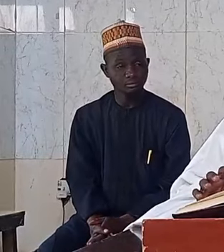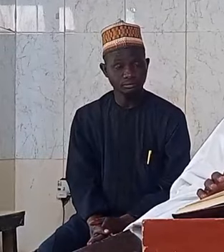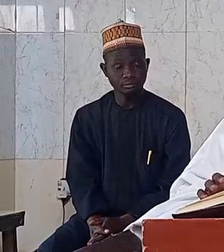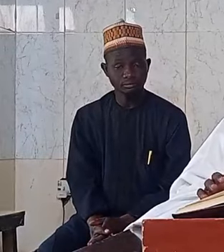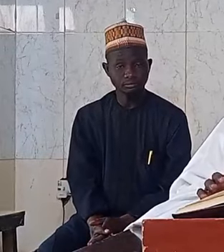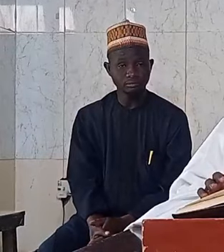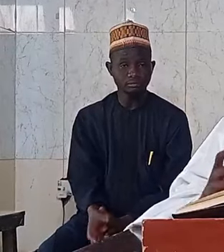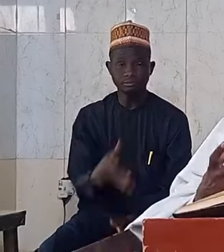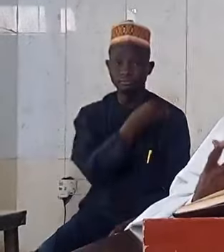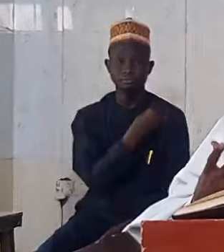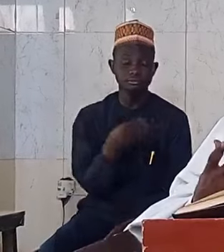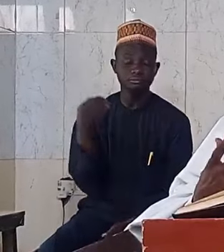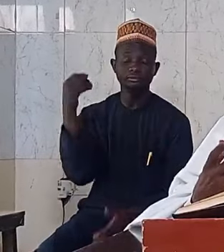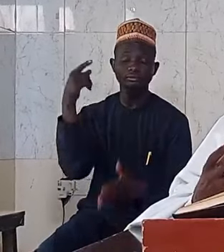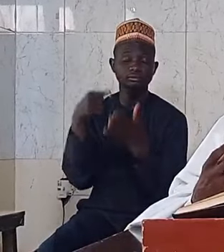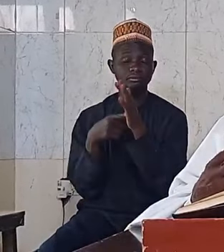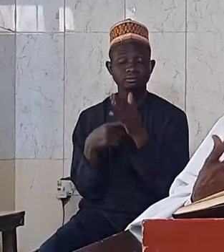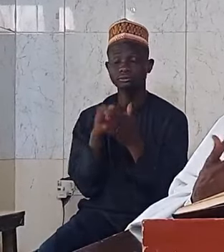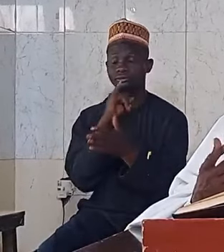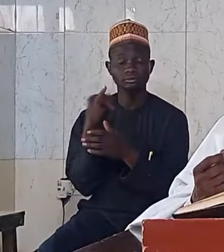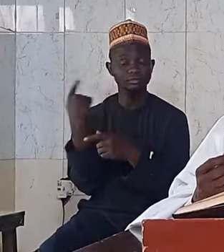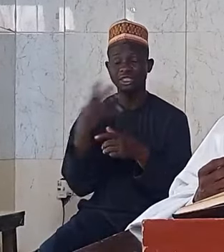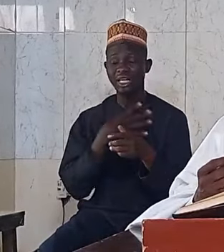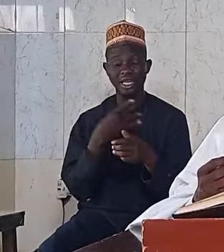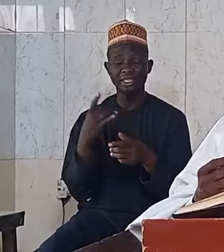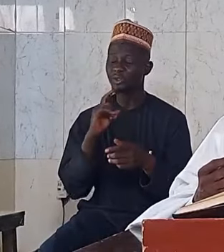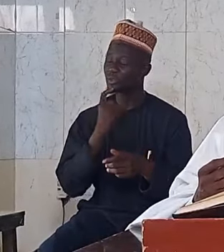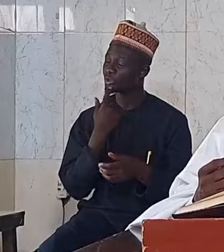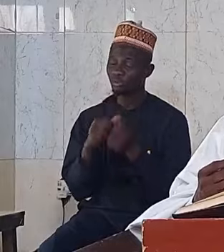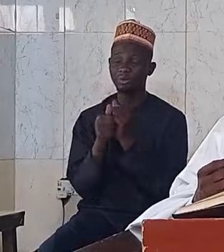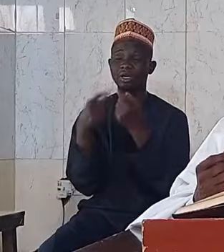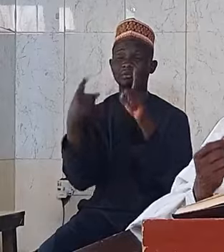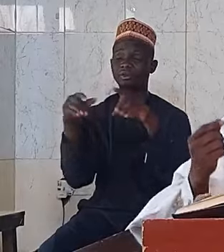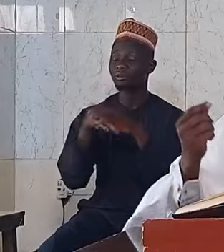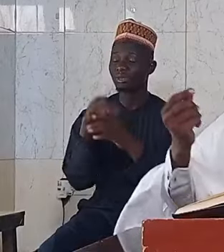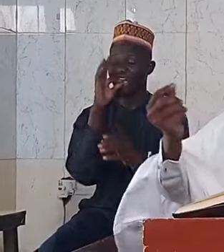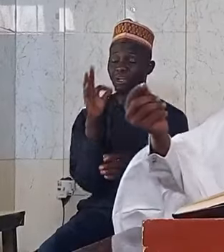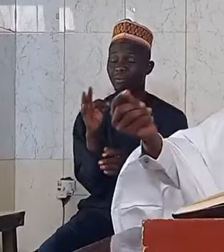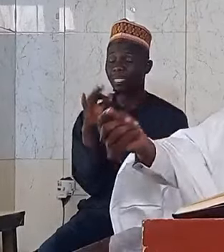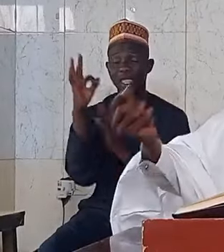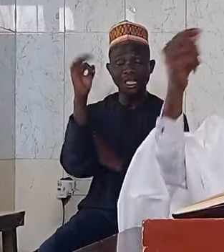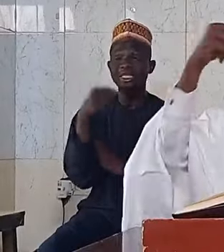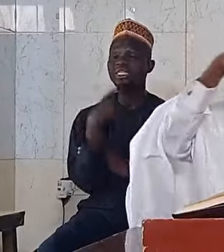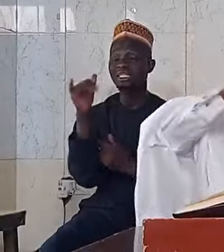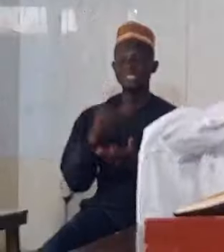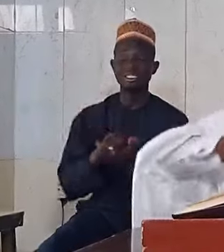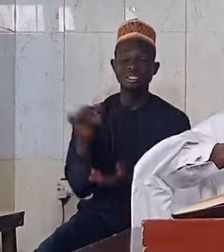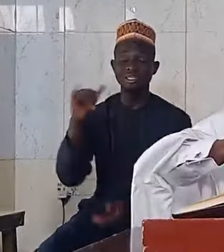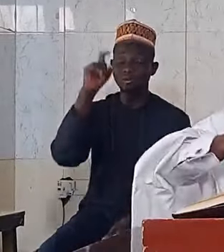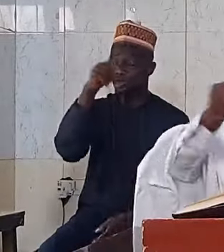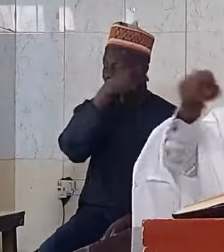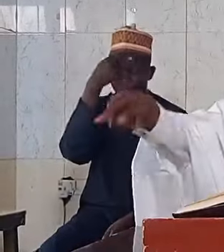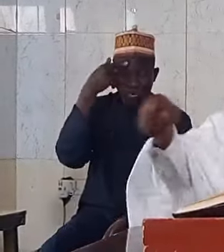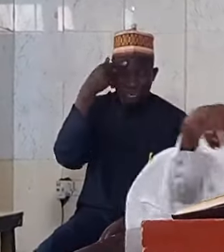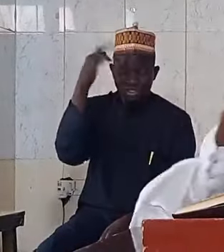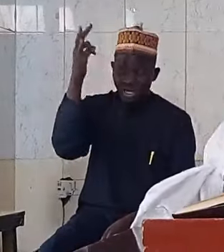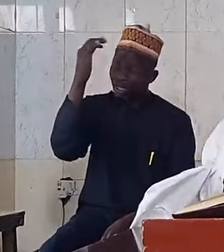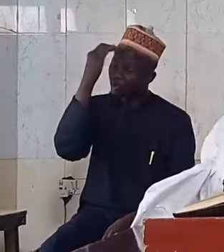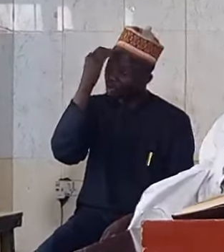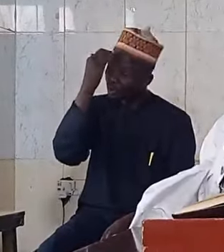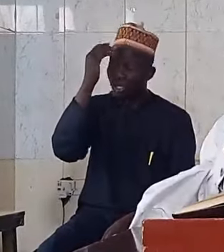alaihim kuma wannan zargi babba aka fuskantar da shi zuwa gare su bi tarkihi in suka